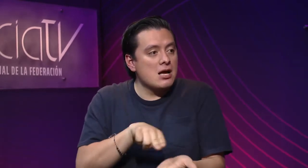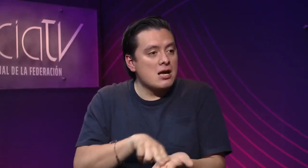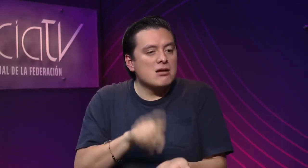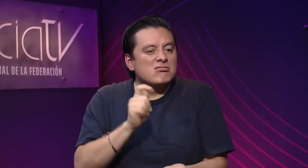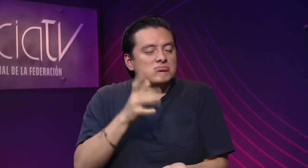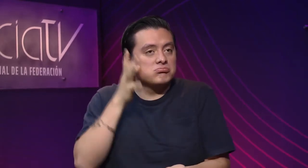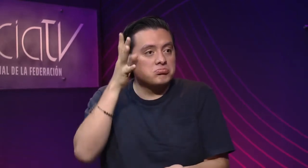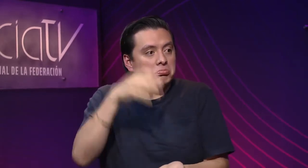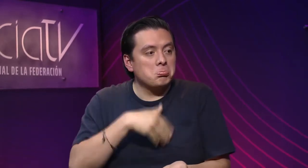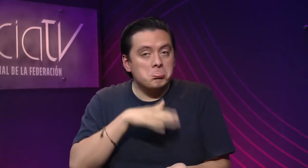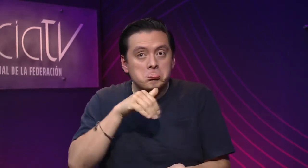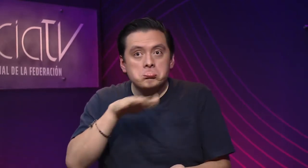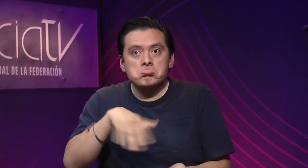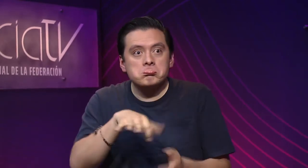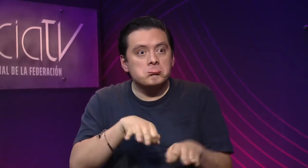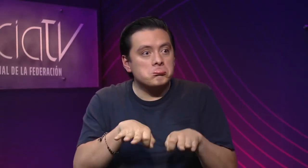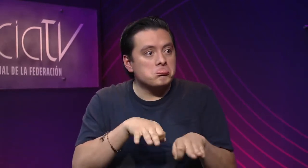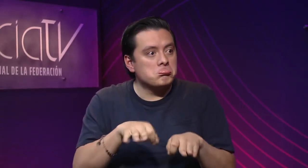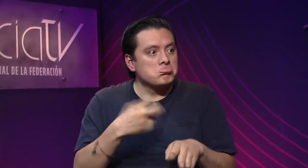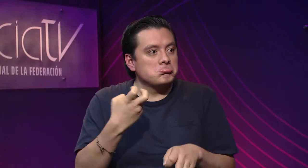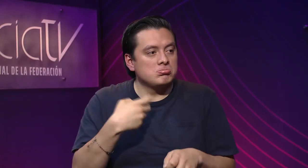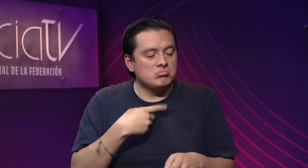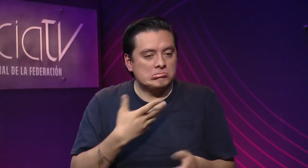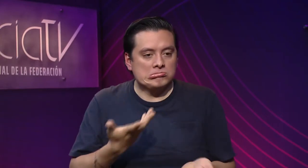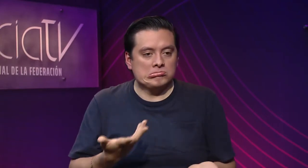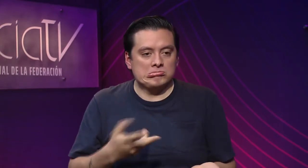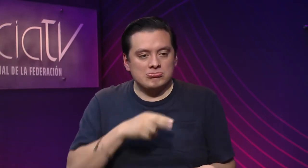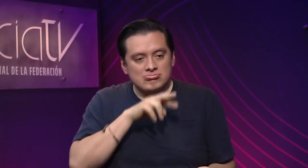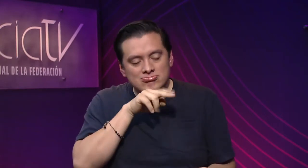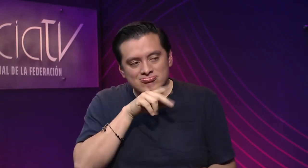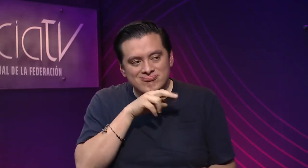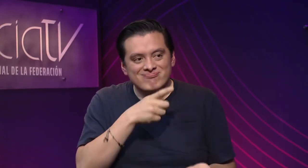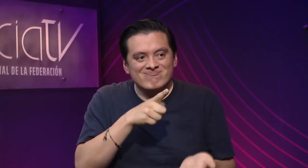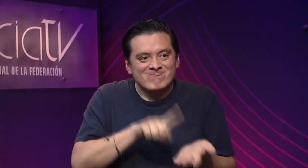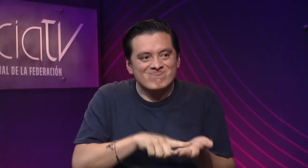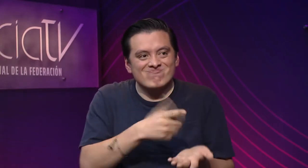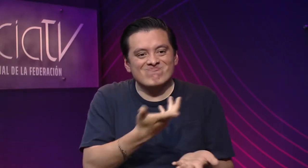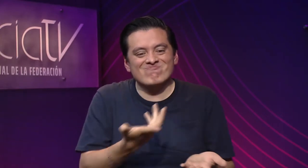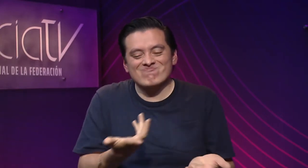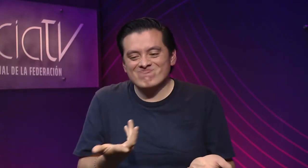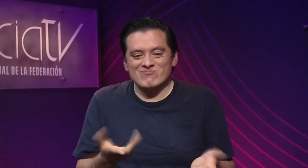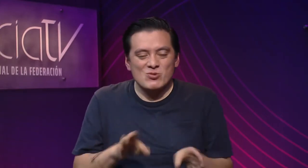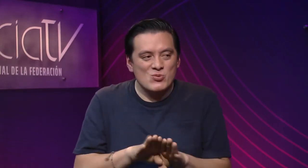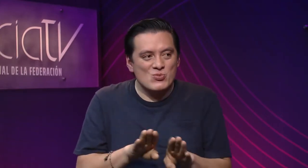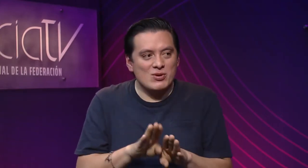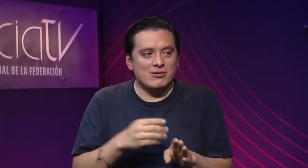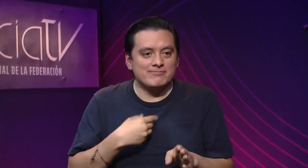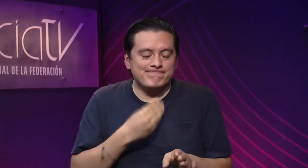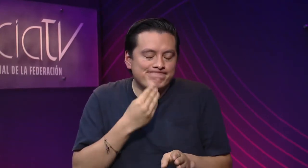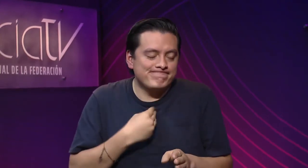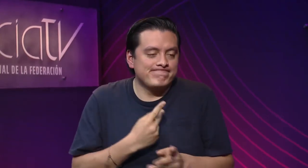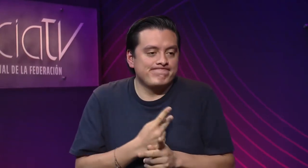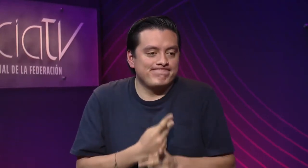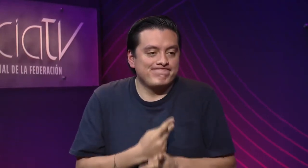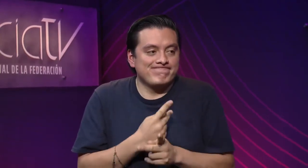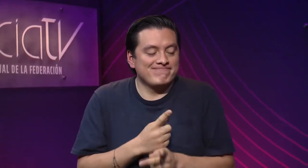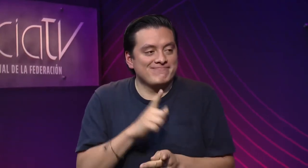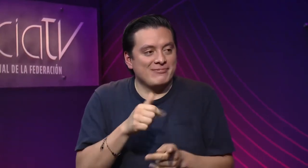demasiado porque ahí viene el miedo a perder tu trabajo, ¿no? Y tampoco tenía yo mucha experiencia y dije, si pierdo mi trabajo, ¿qué voy a hacer? Y